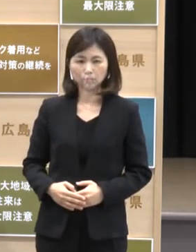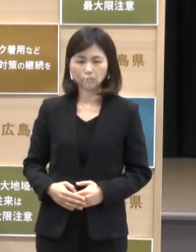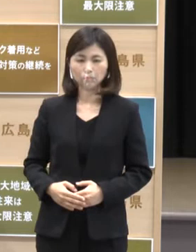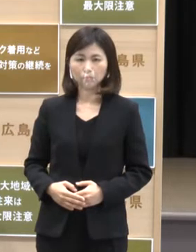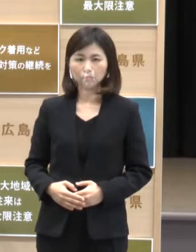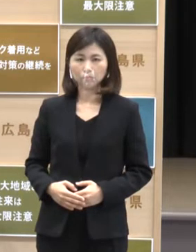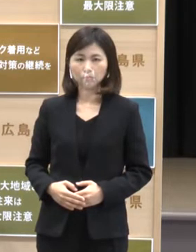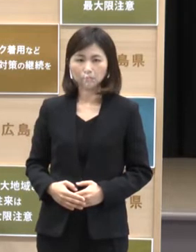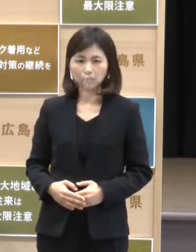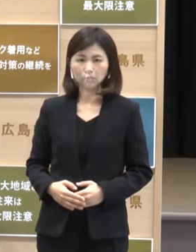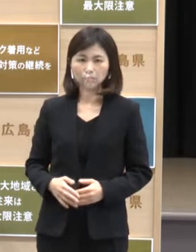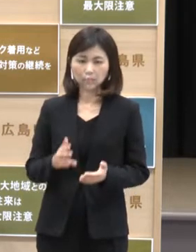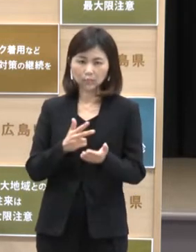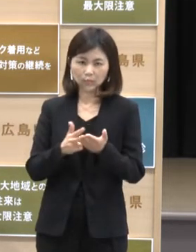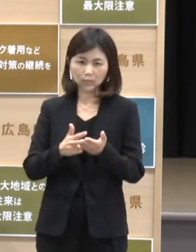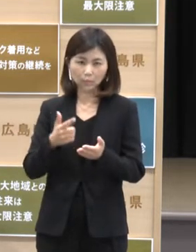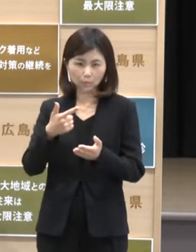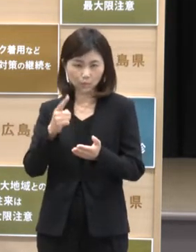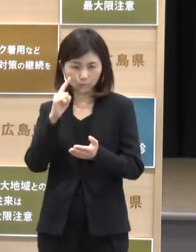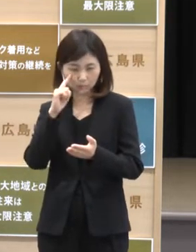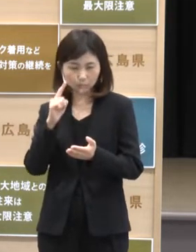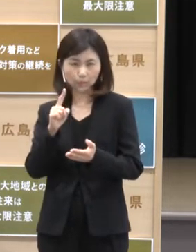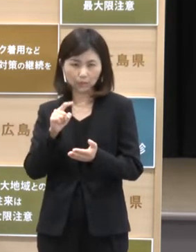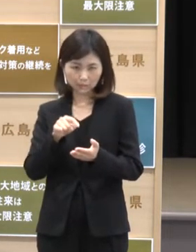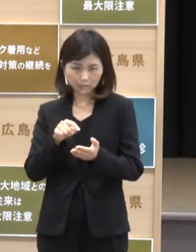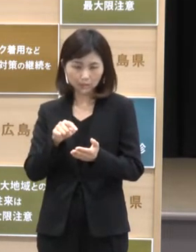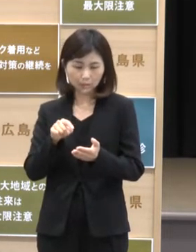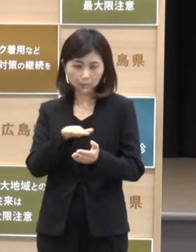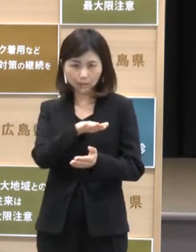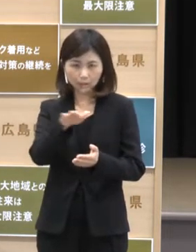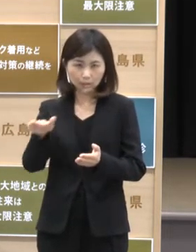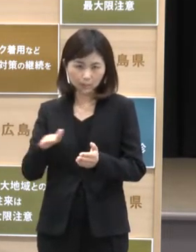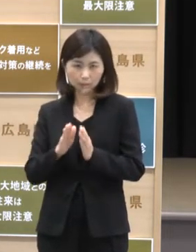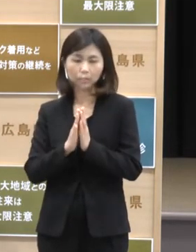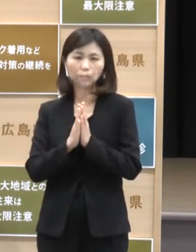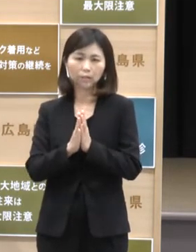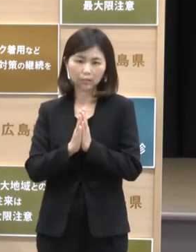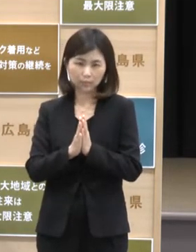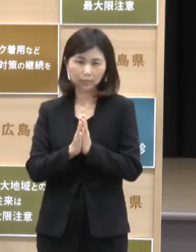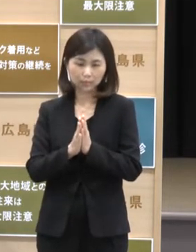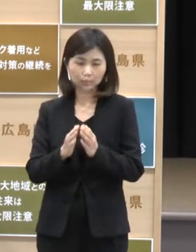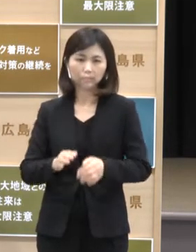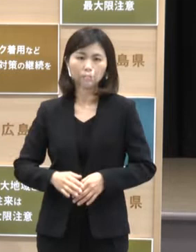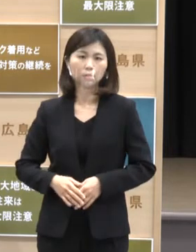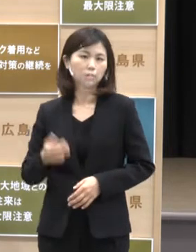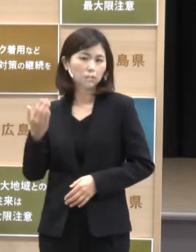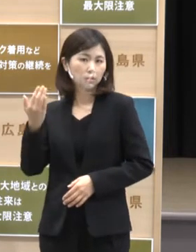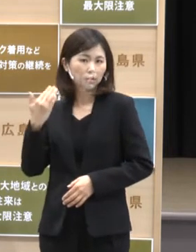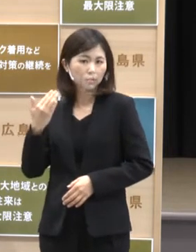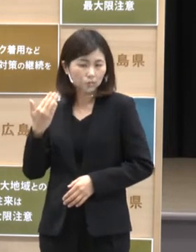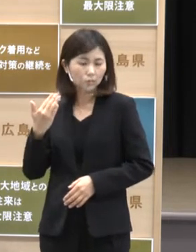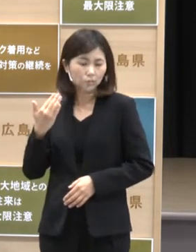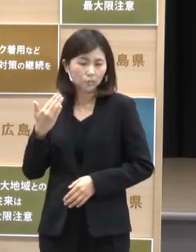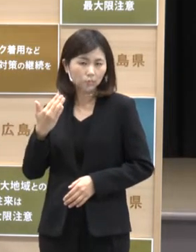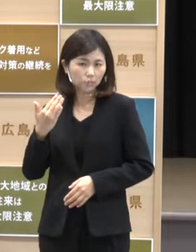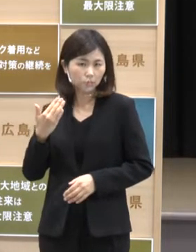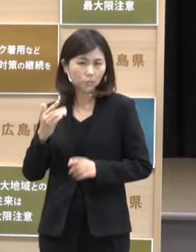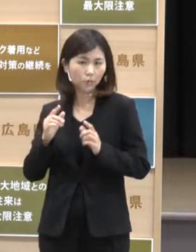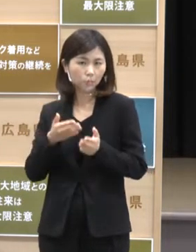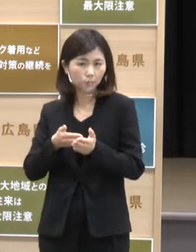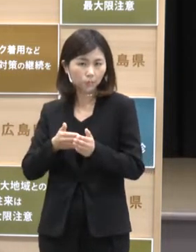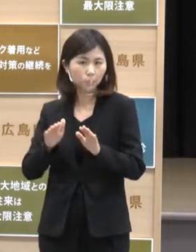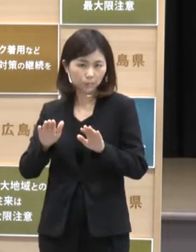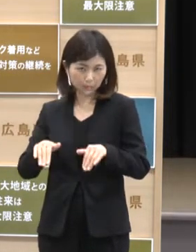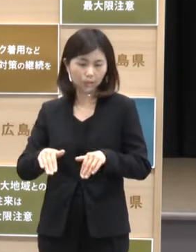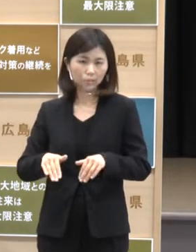えまして、6枚目、県民の皆様へのメッセージとなります。先週の会見でもお示しいたしましたように、感染